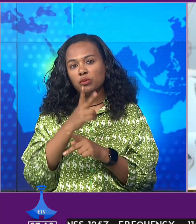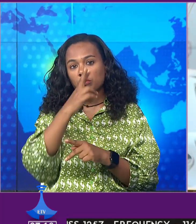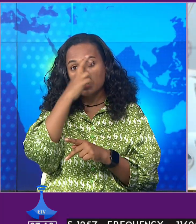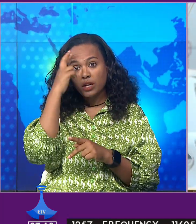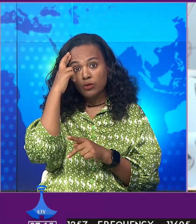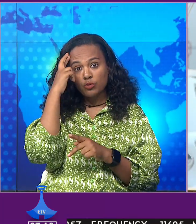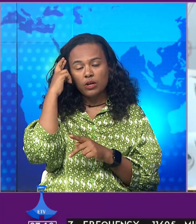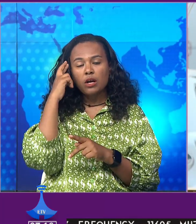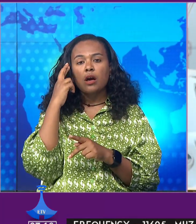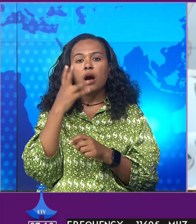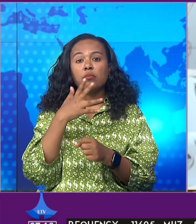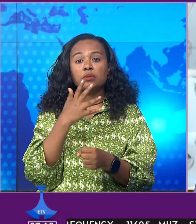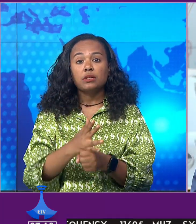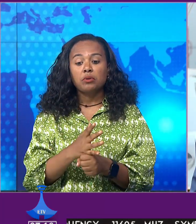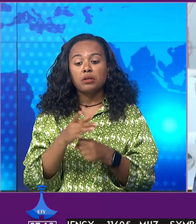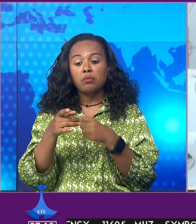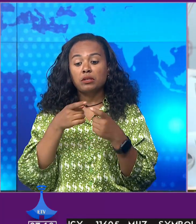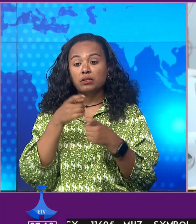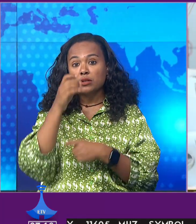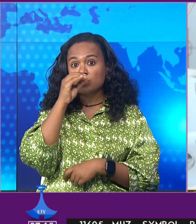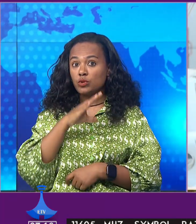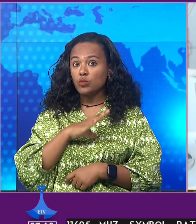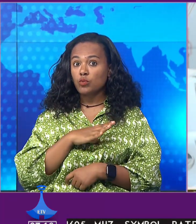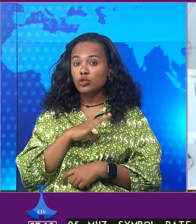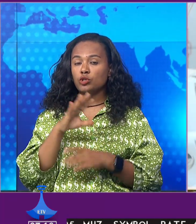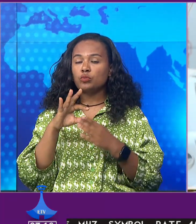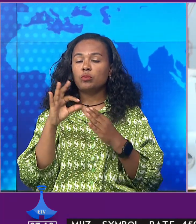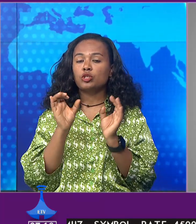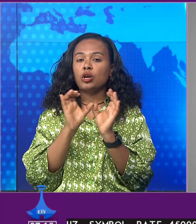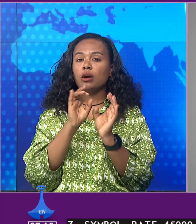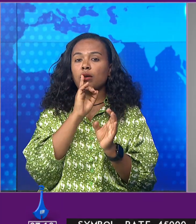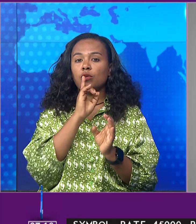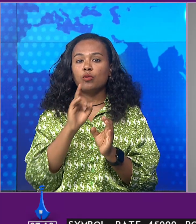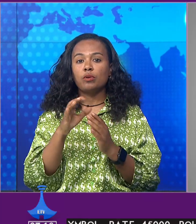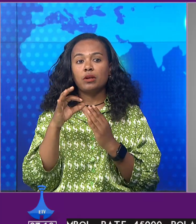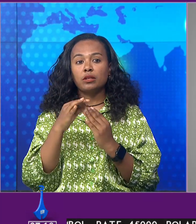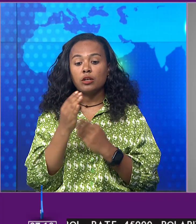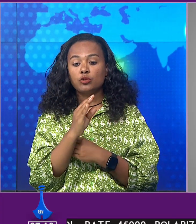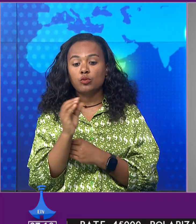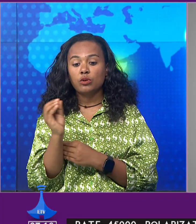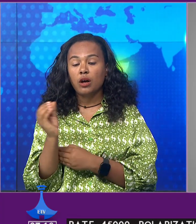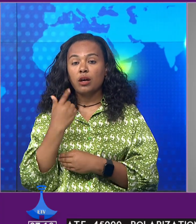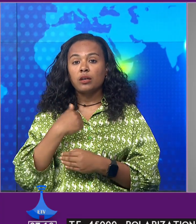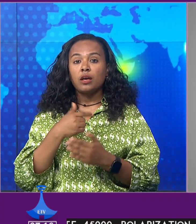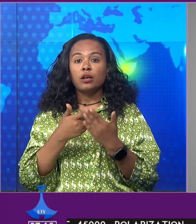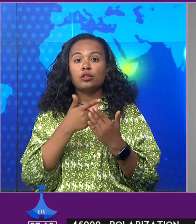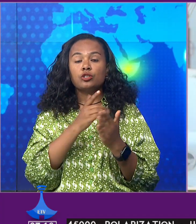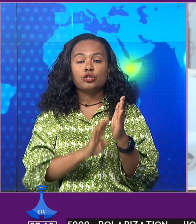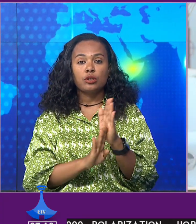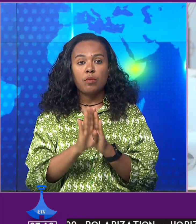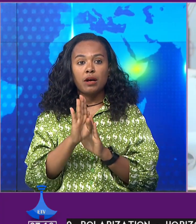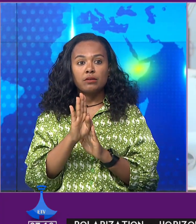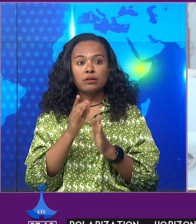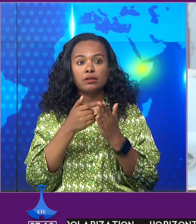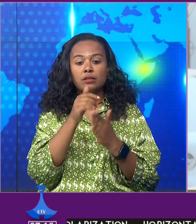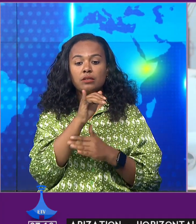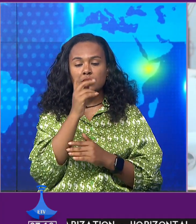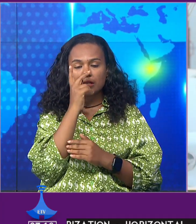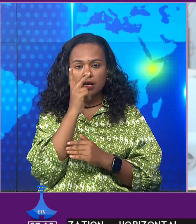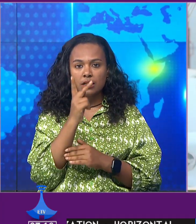ያው ዞሮ 5 ዓመት የሚያስተዳድሩን ሰዎች በምርጫ ካርድ ነው እንትን የምንላቸውና እኛ እቺ ልማት እንደዚህ